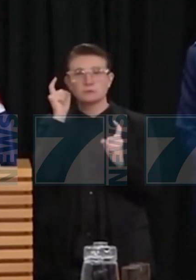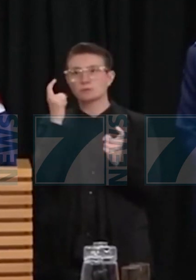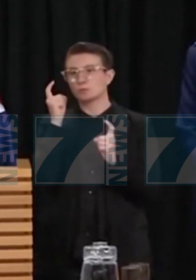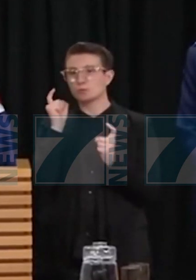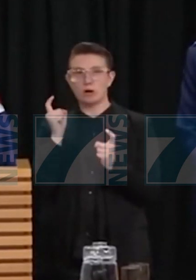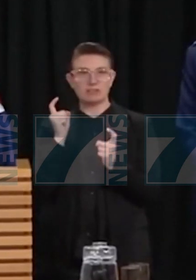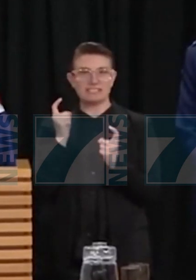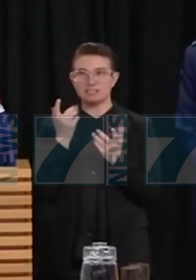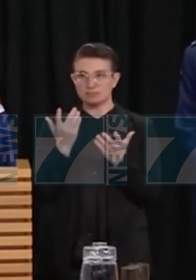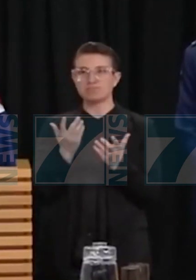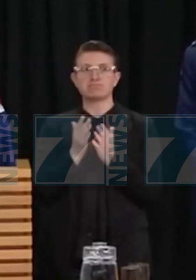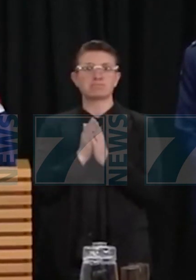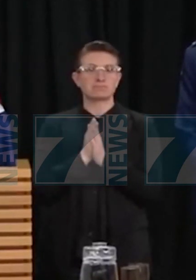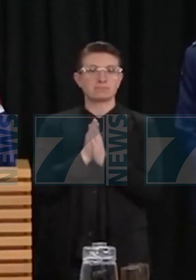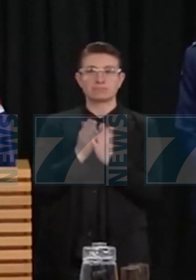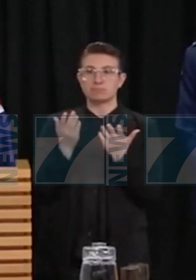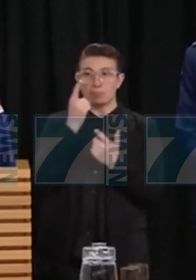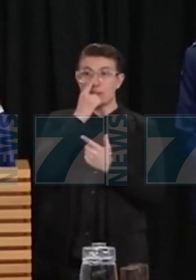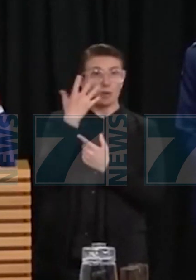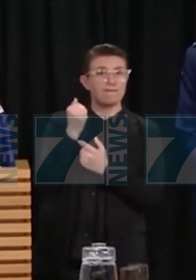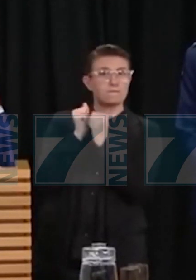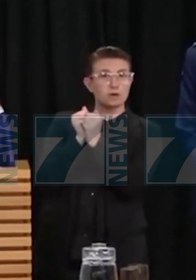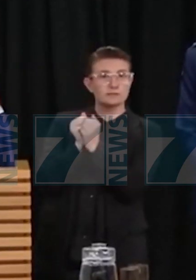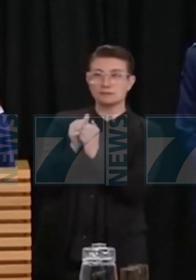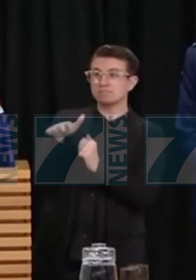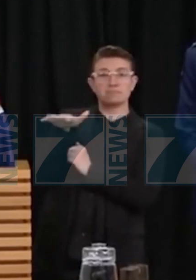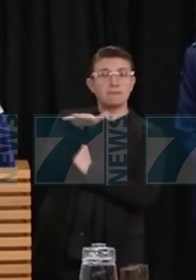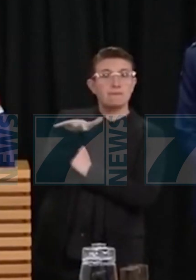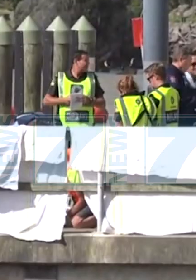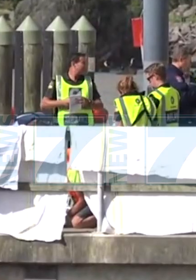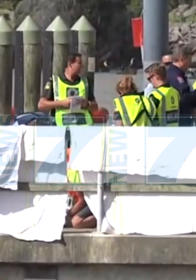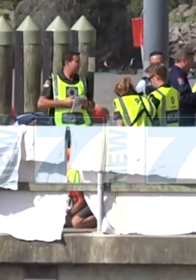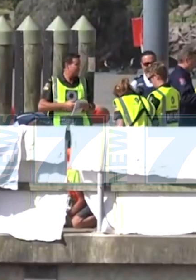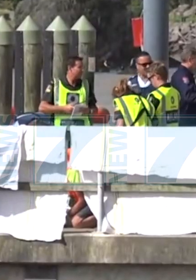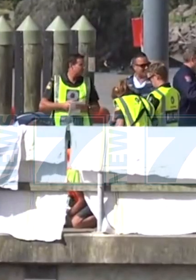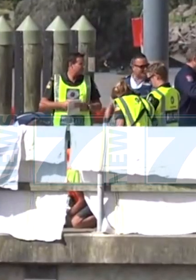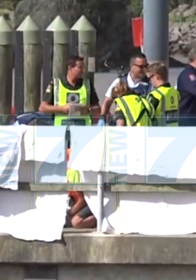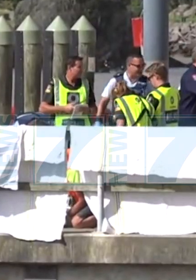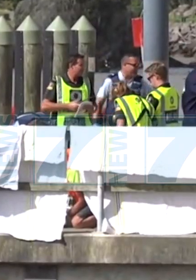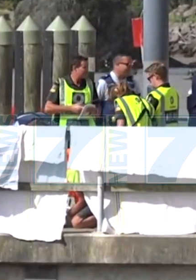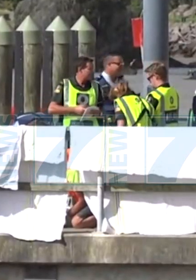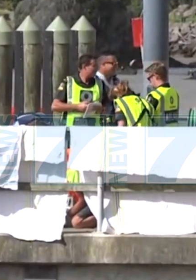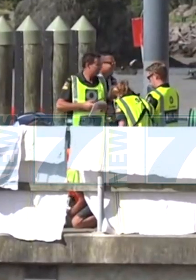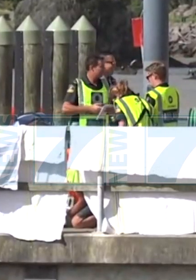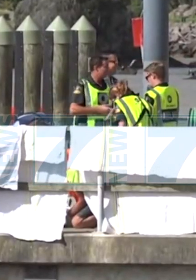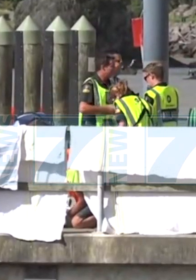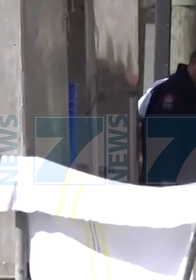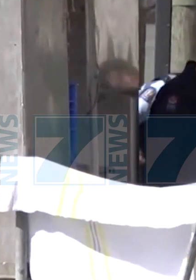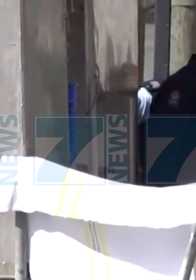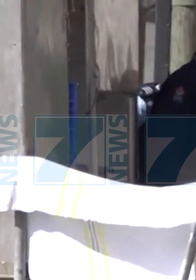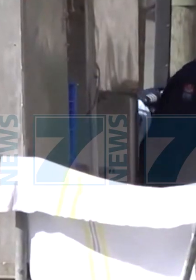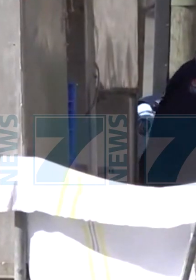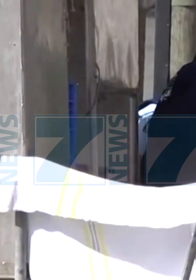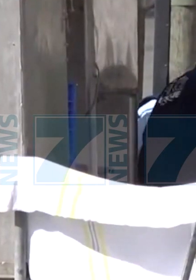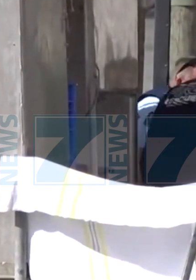ketë një shqetësim dhe angst të madh, dhe mund t'ju siguroj që policia po bën gjithçka mundet. Policia ka paralajmëruar se numri i viktimave mund të rritet, pasi